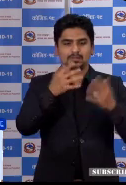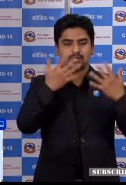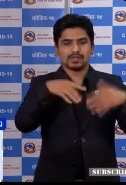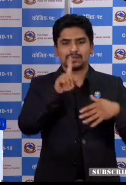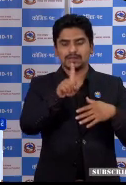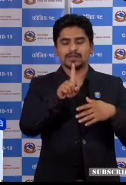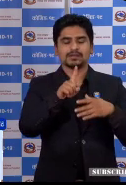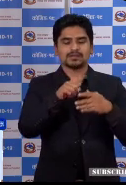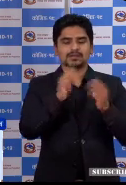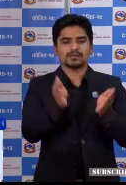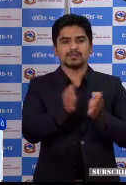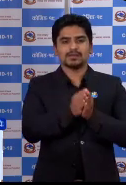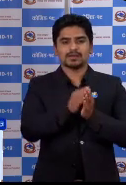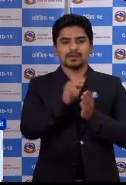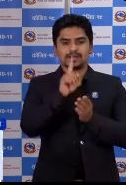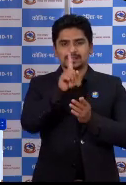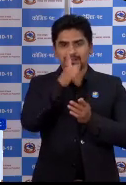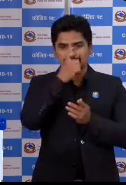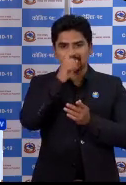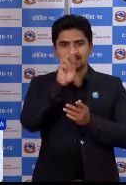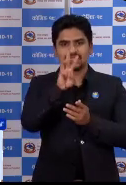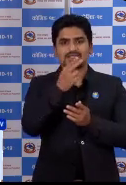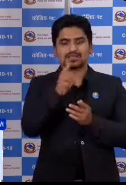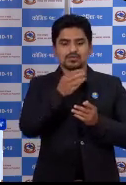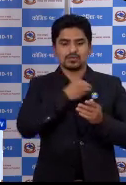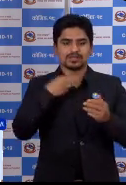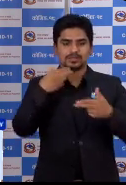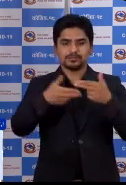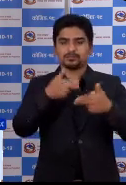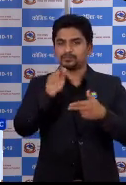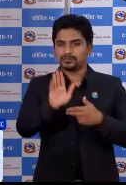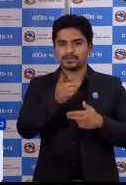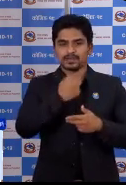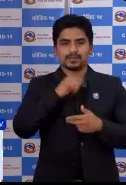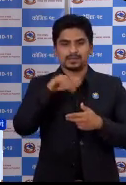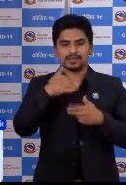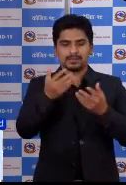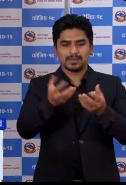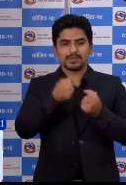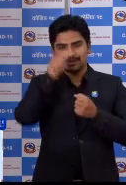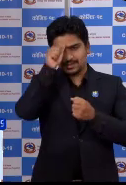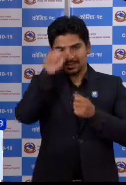हाल 103 उपचार भइरहेको छ। हामीलाई प्राप्त